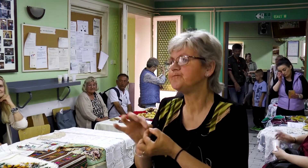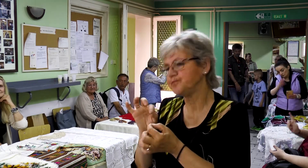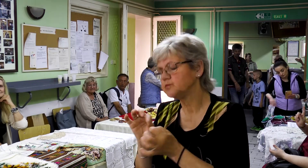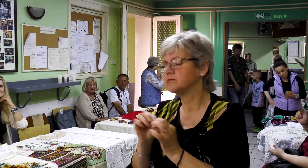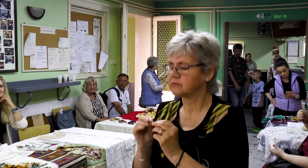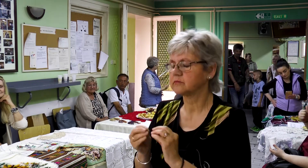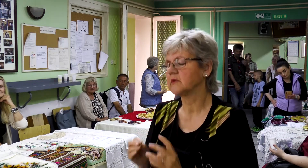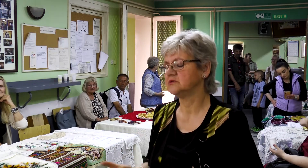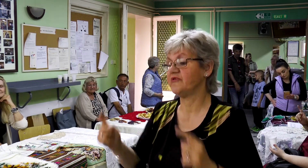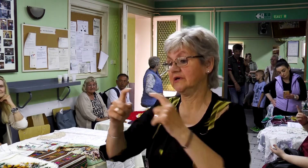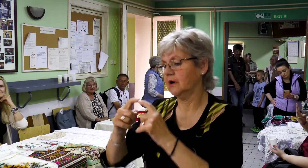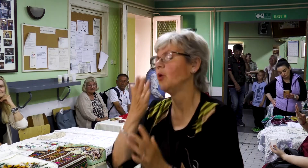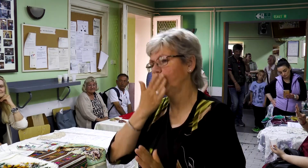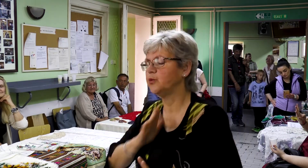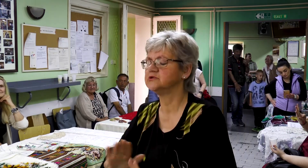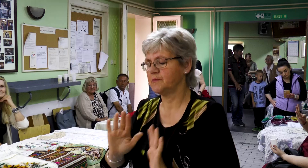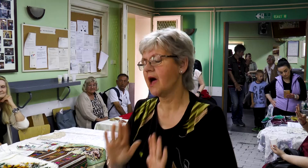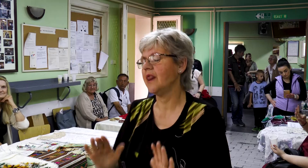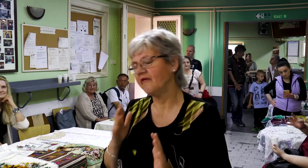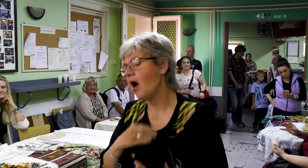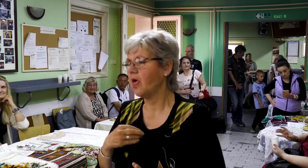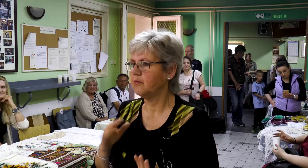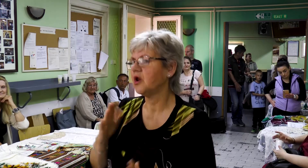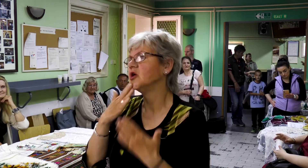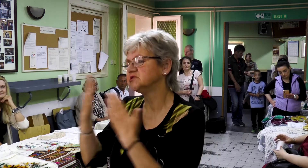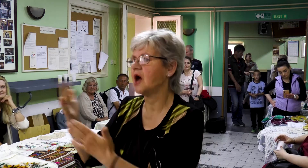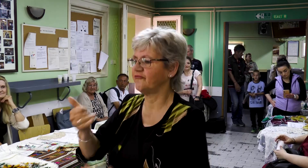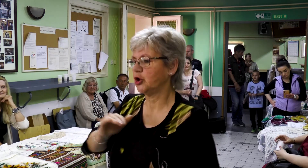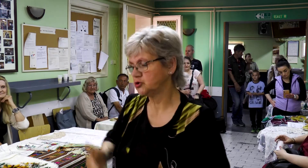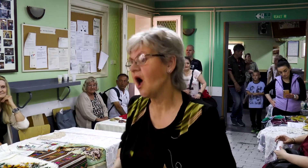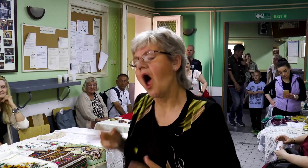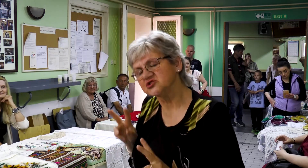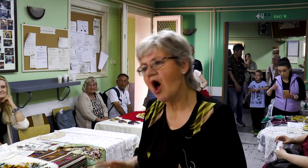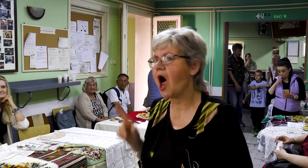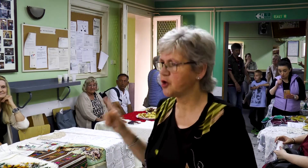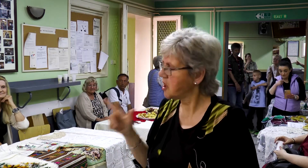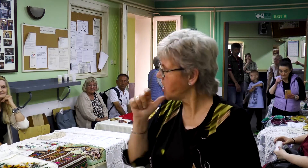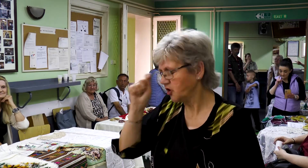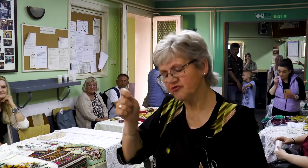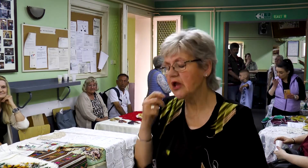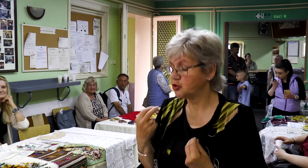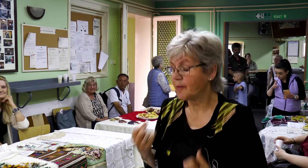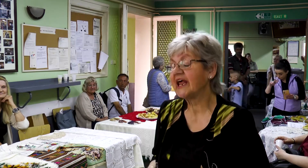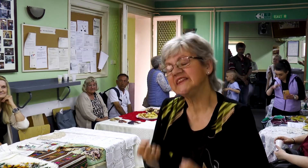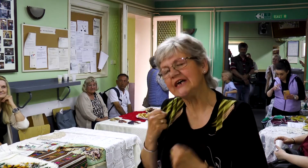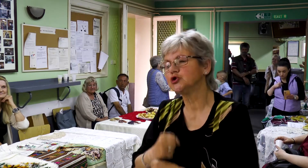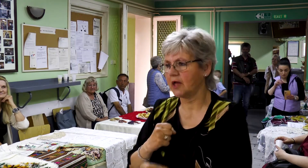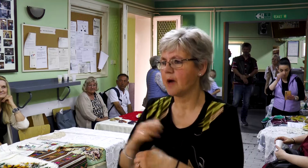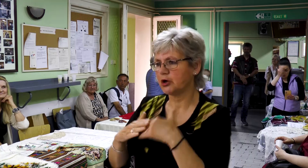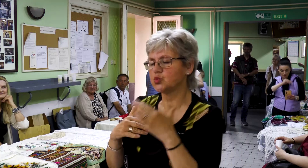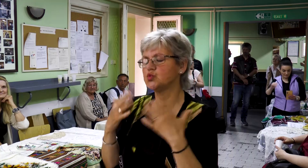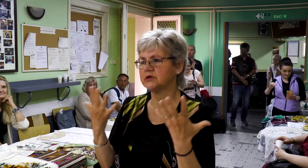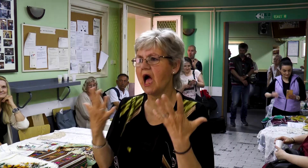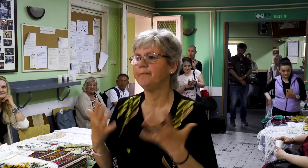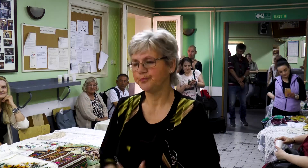ćemo još da naučimo, i tako da uspešno sprovodimo radionicu. Svaka